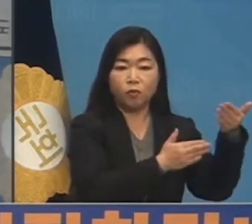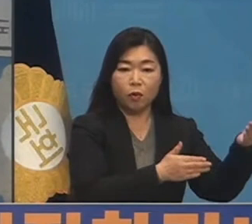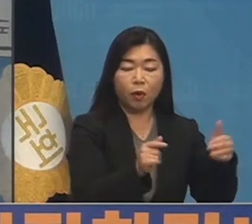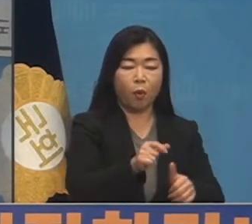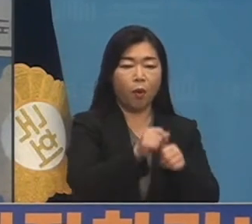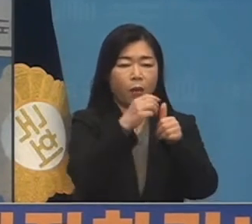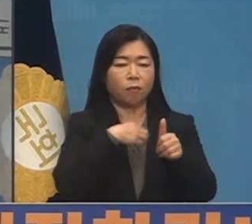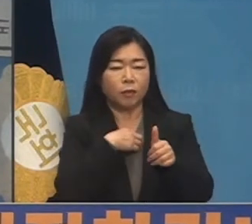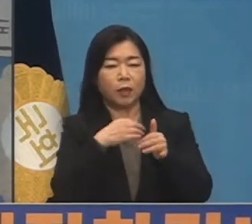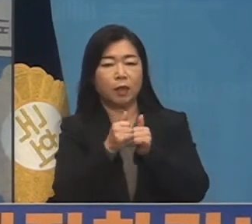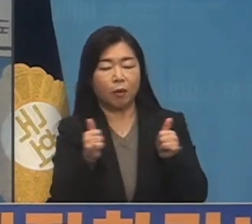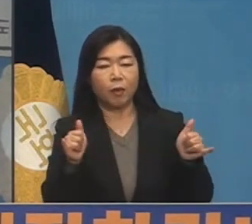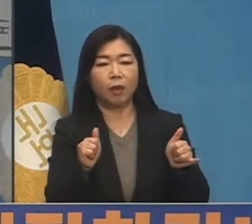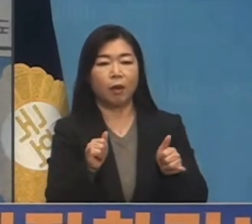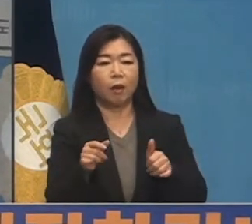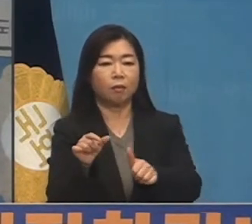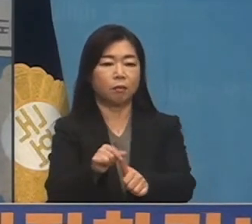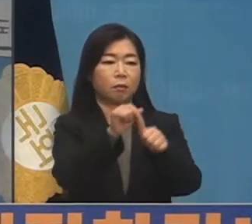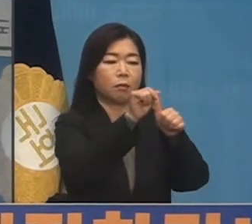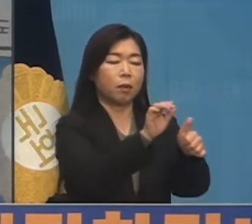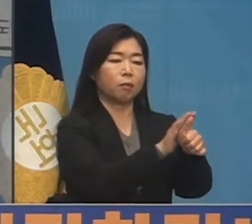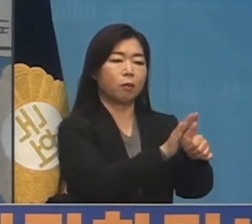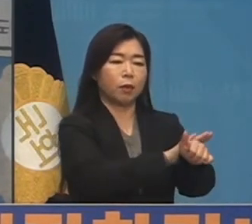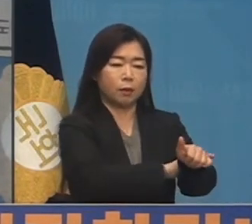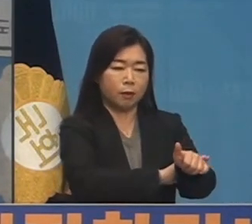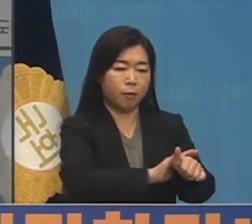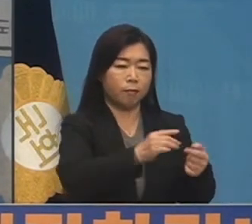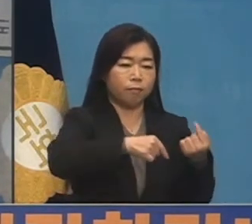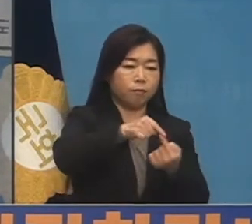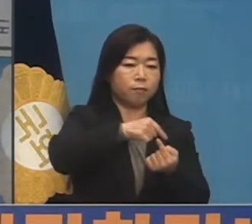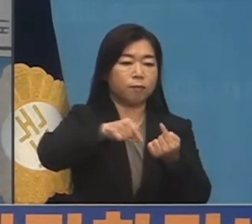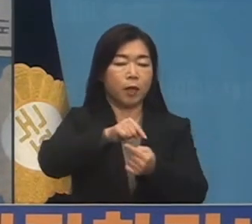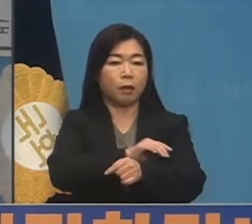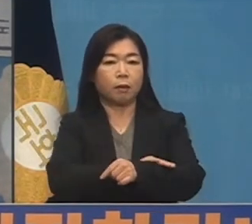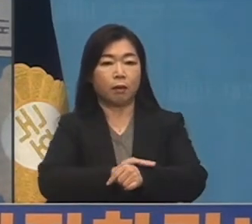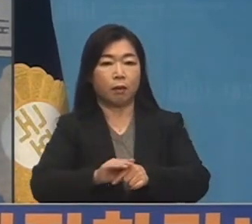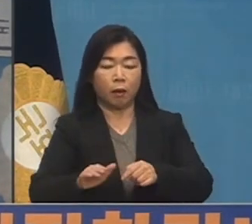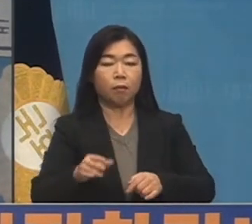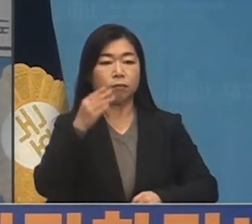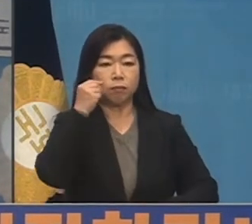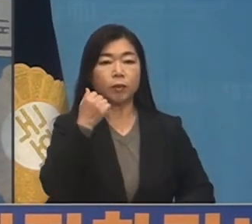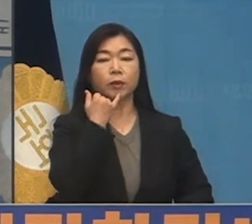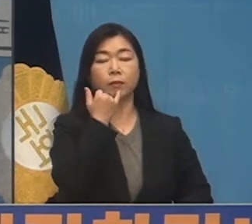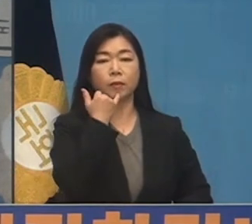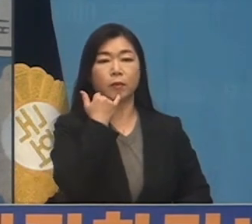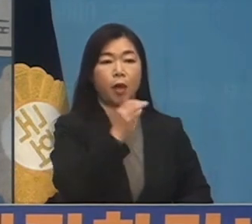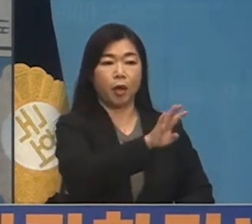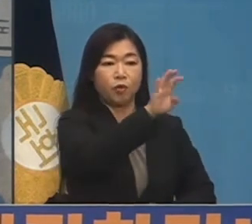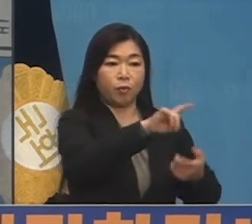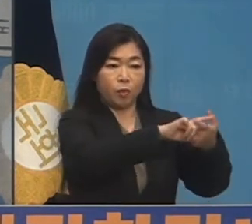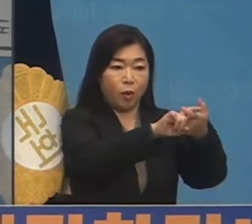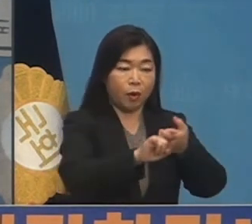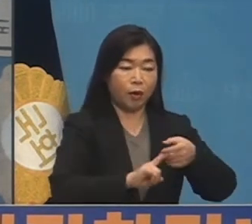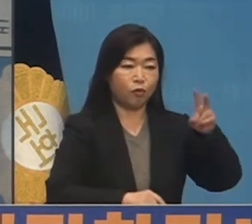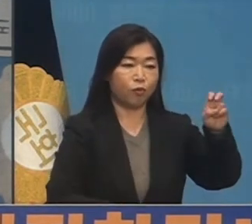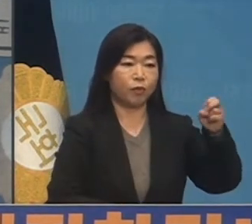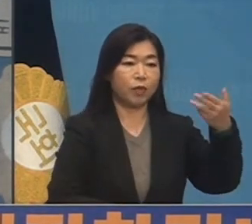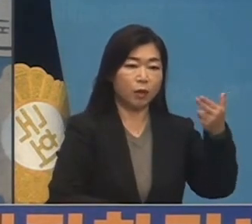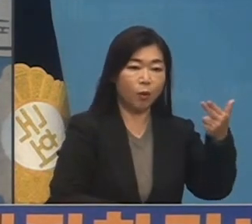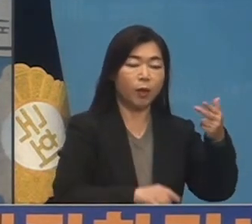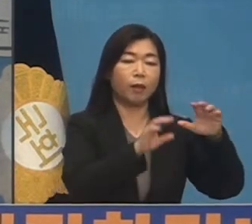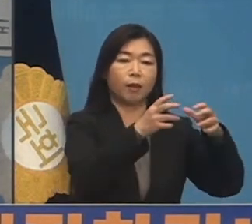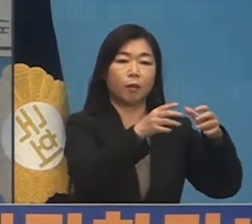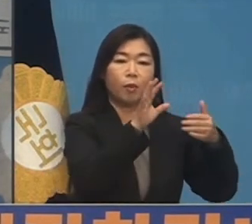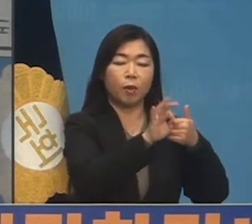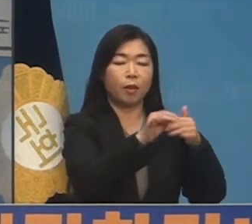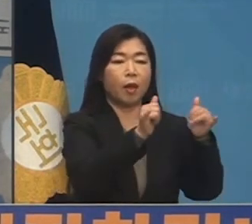상황에서도 회복력이 좋다는 것이 실증적으로 증명되어 왔습니다. 유럽연합 27개 나라에서 사회적